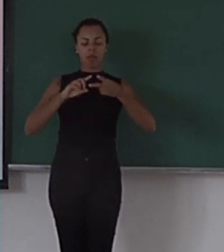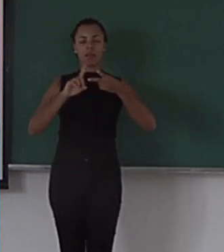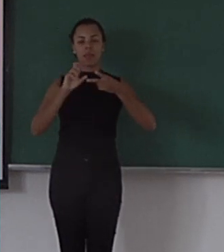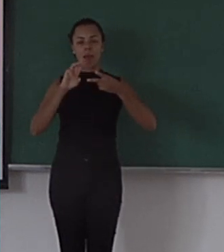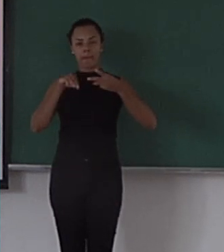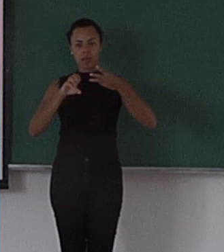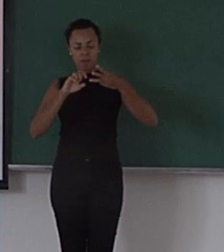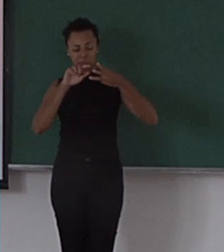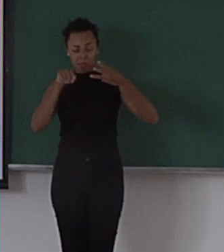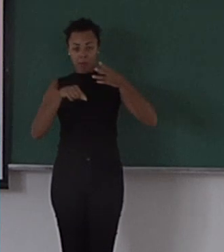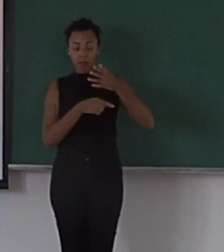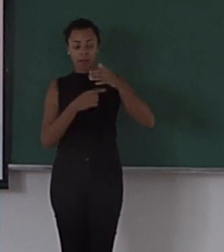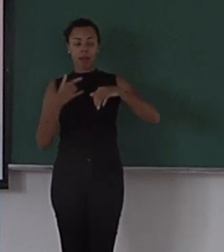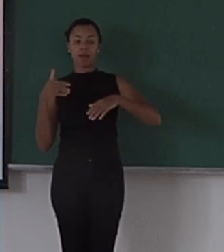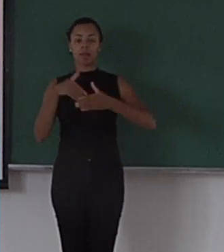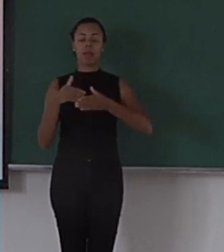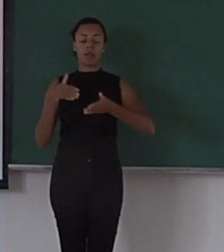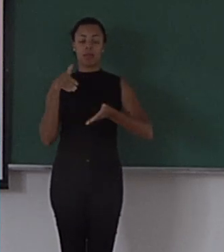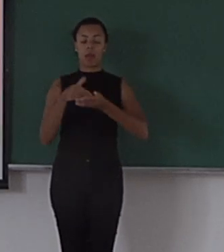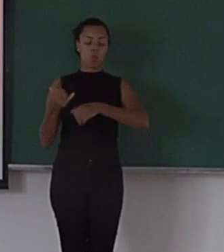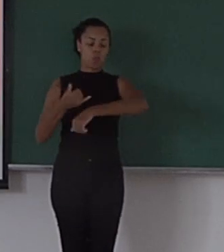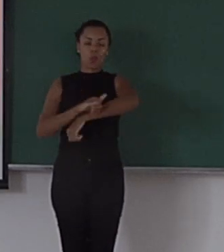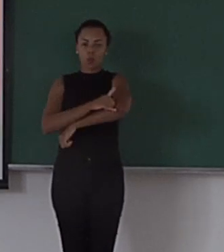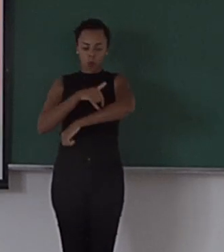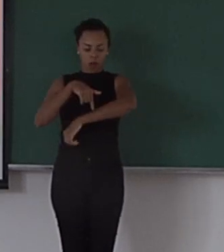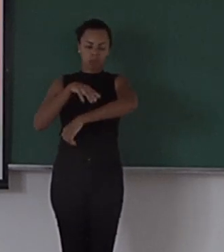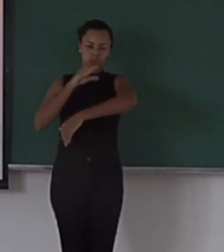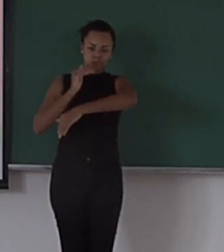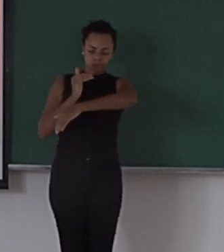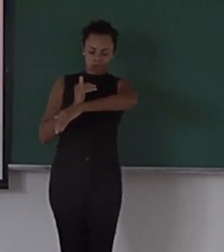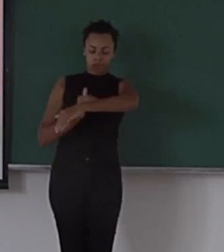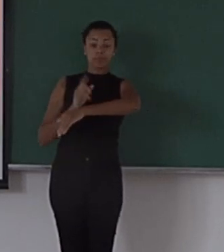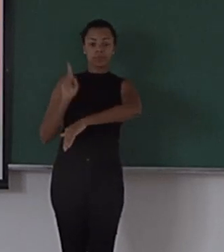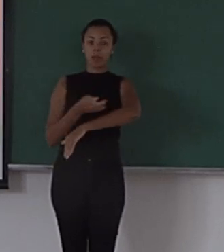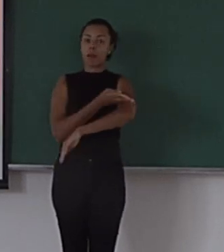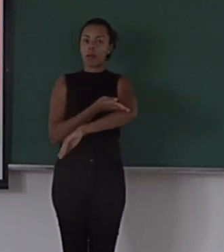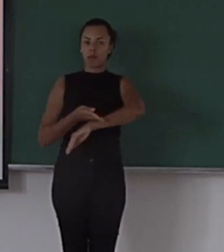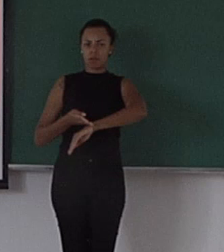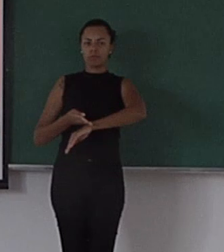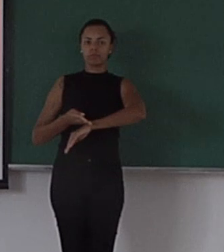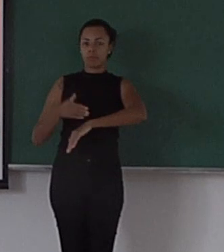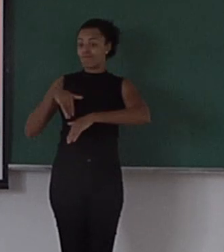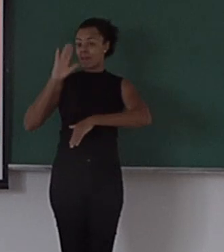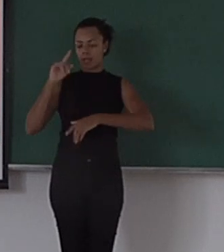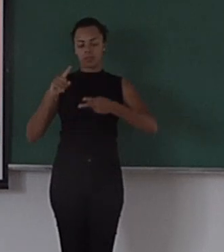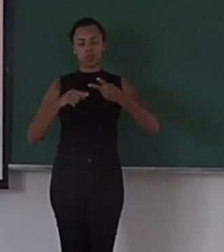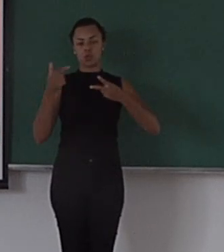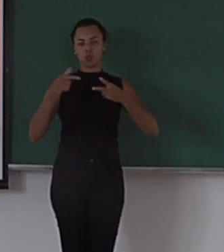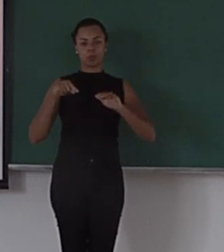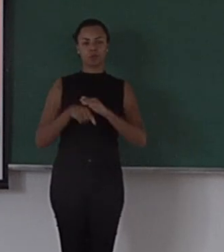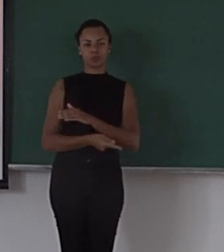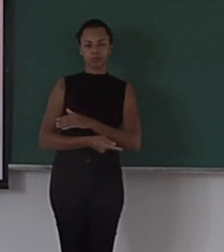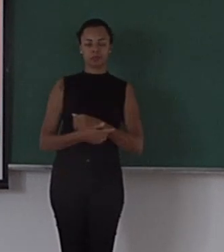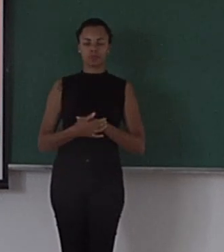gordura, queima tudo. E ela é bem esbranquiçada, muito mais branca mesmo do que a do segundo grau profundo. E ela